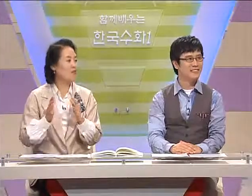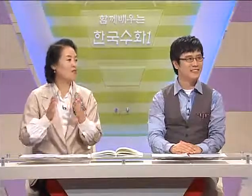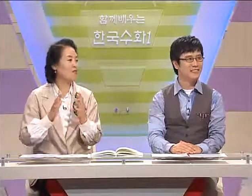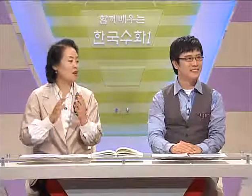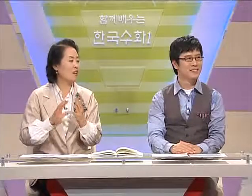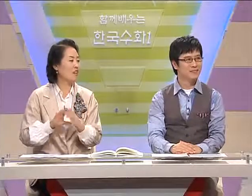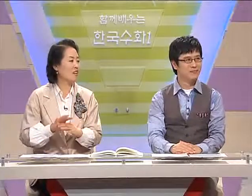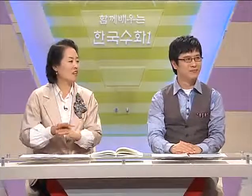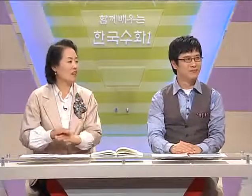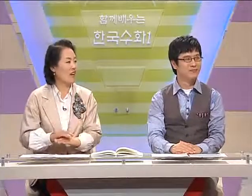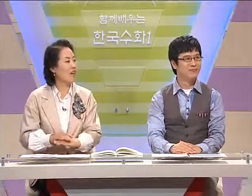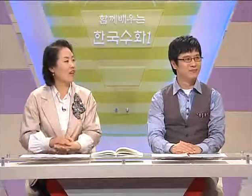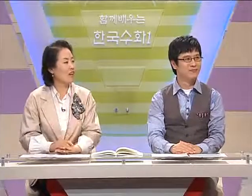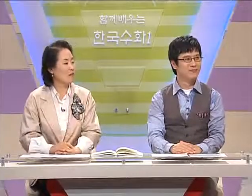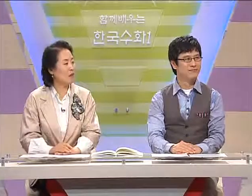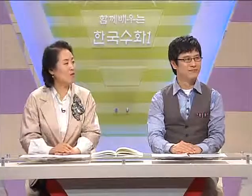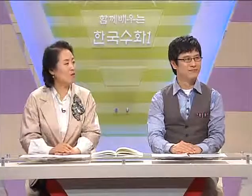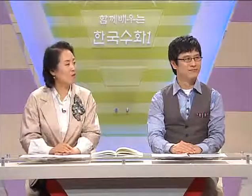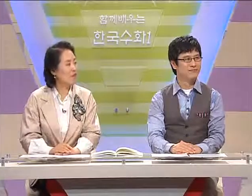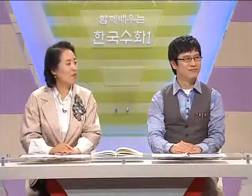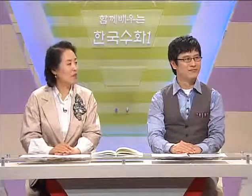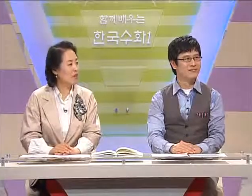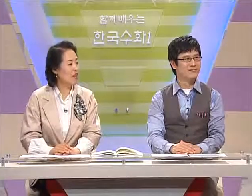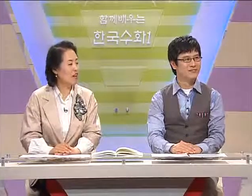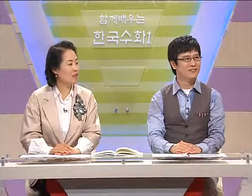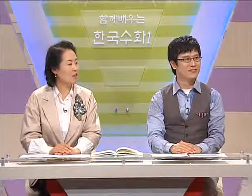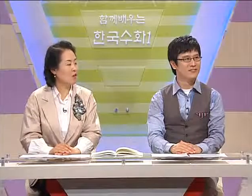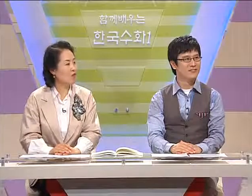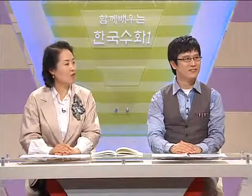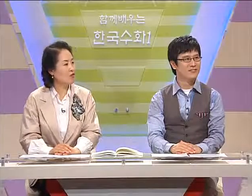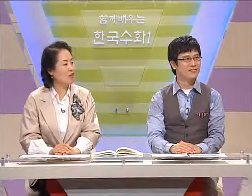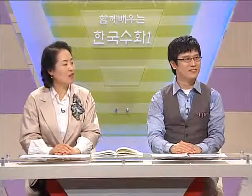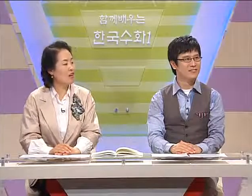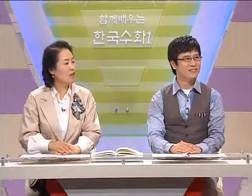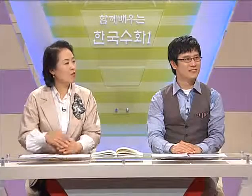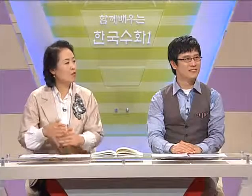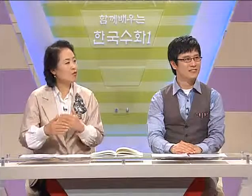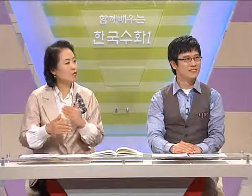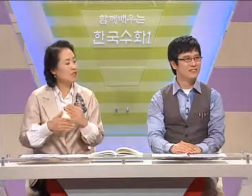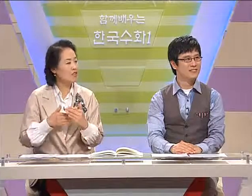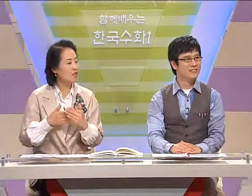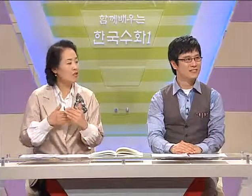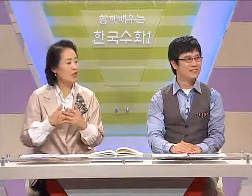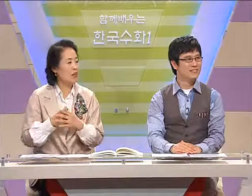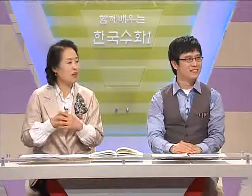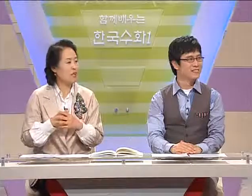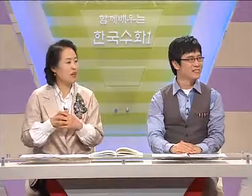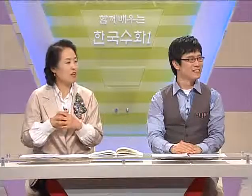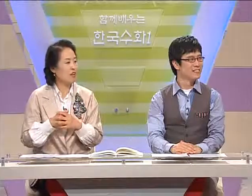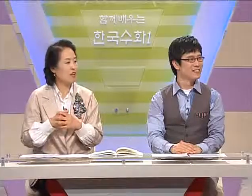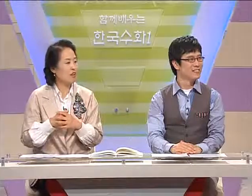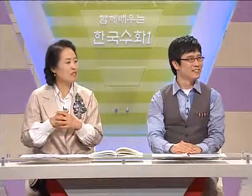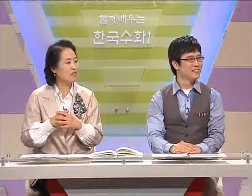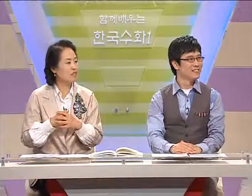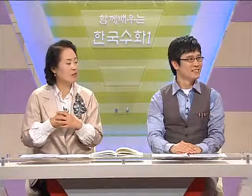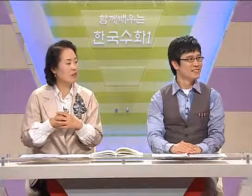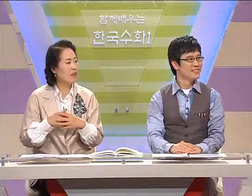연령층도 굉장히 다양하게 많은 분들이 수화에 관심을 갖고 배우시는데 우리 손숙희 씨는 수화에 관심을 갖게 된 개인적인 특별한